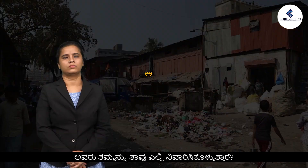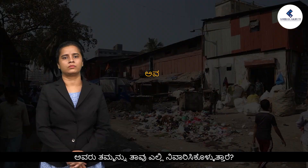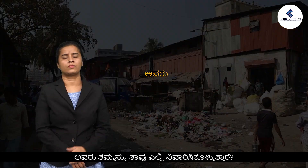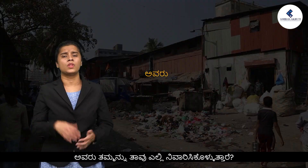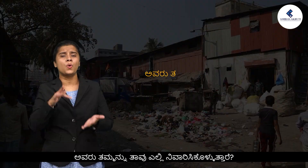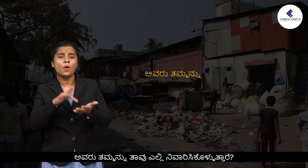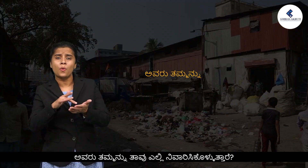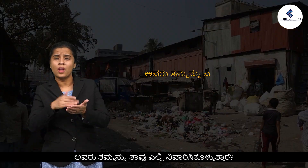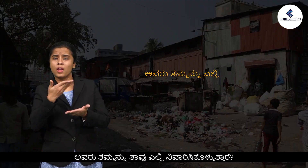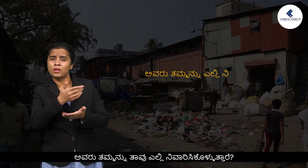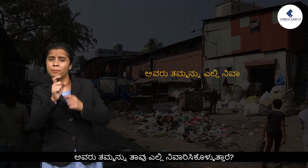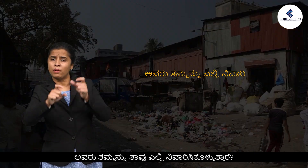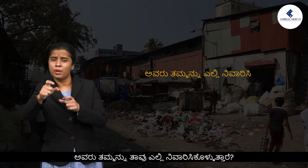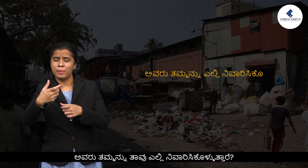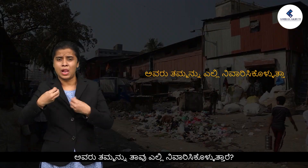ನಿವಾರಿಸಿಕೊಳ್ಳುತ್ತಾರೆ?